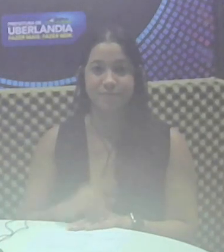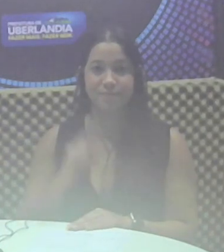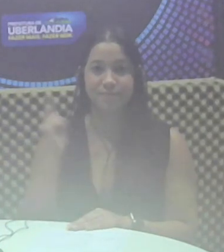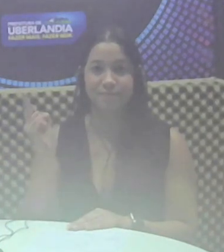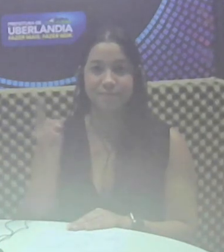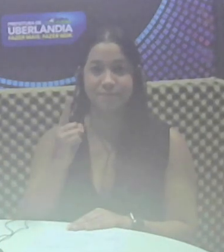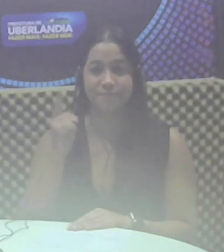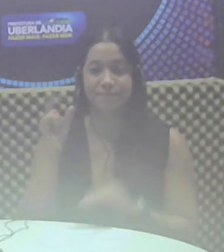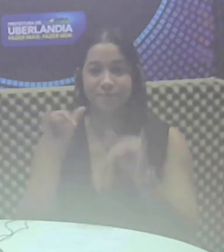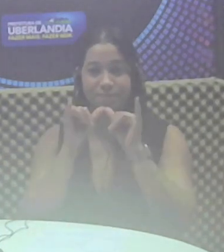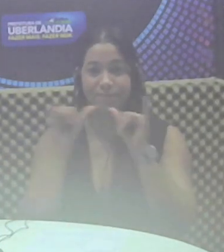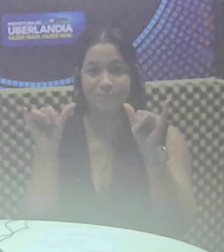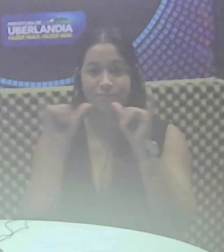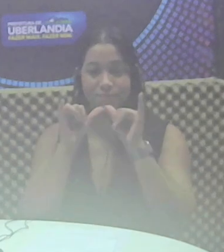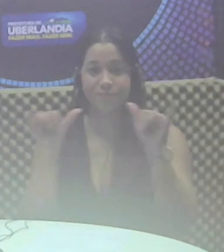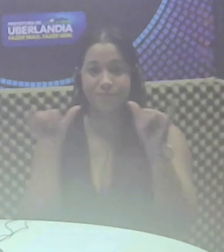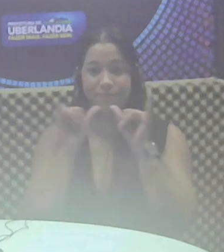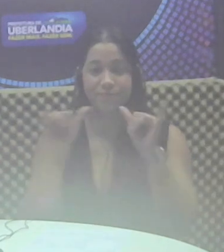Giro de